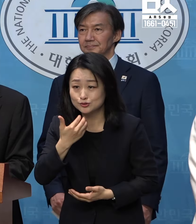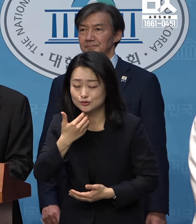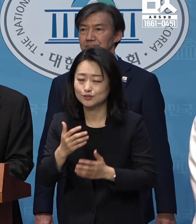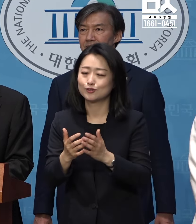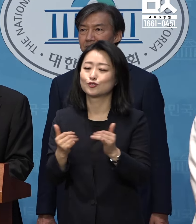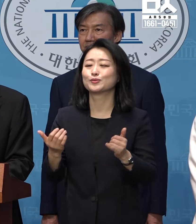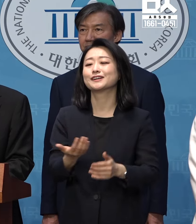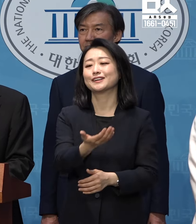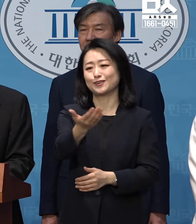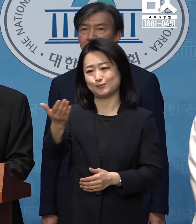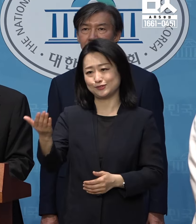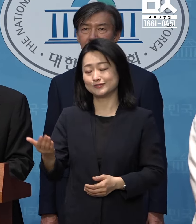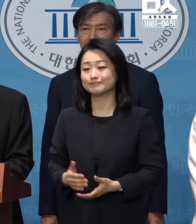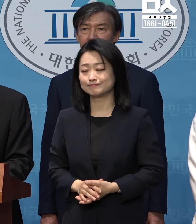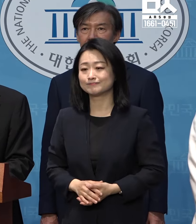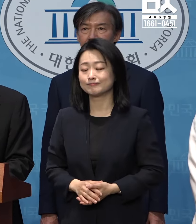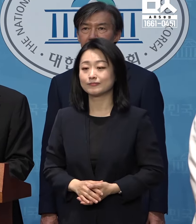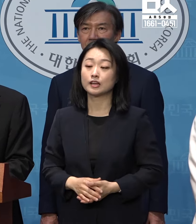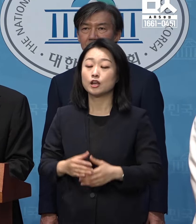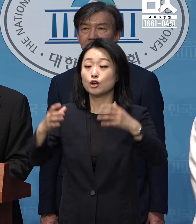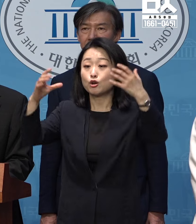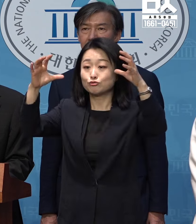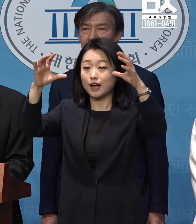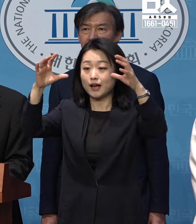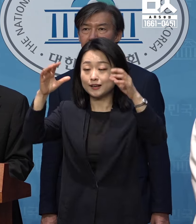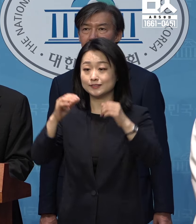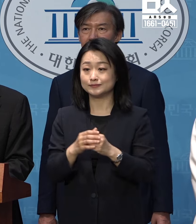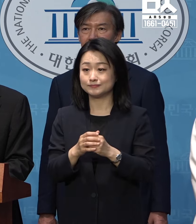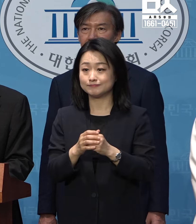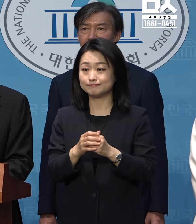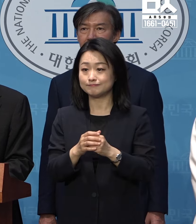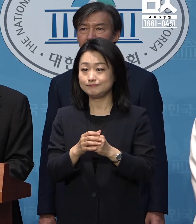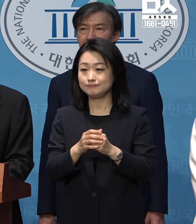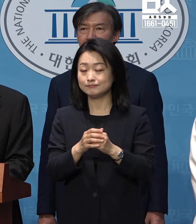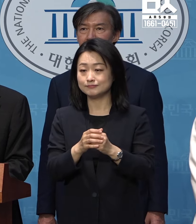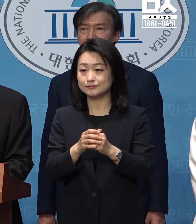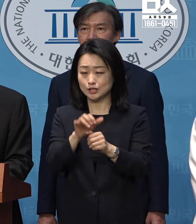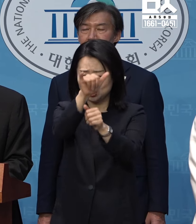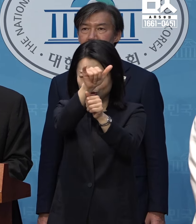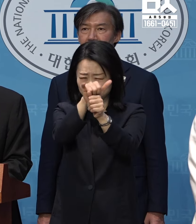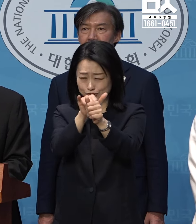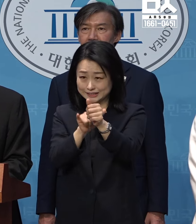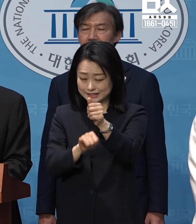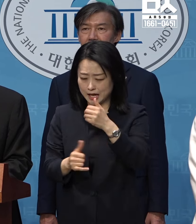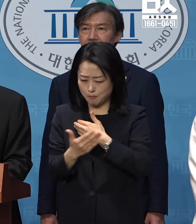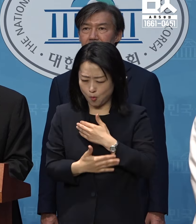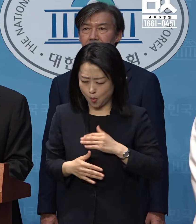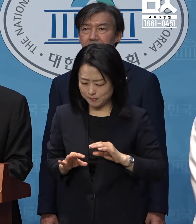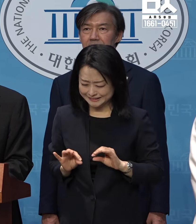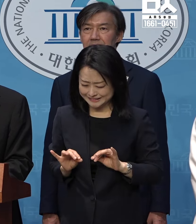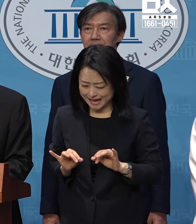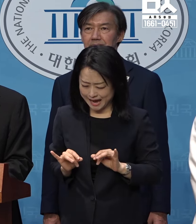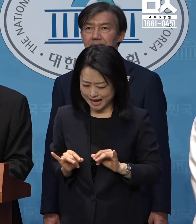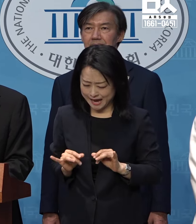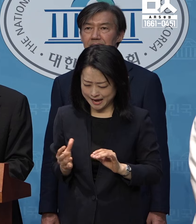국민이십니다. 국가는 충신의 제로 세워진다. 프랑스